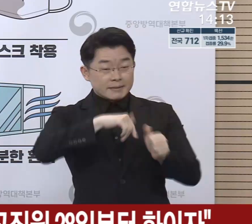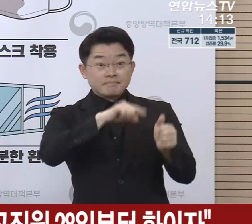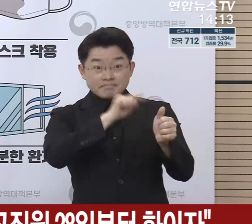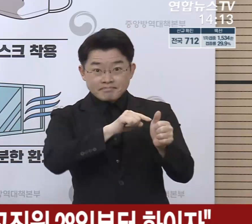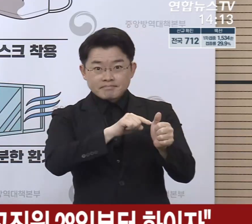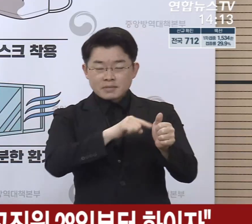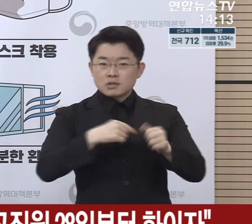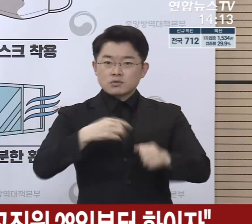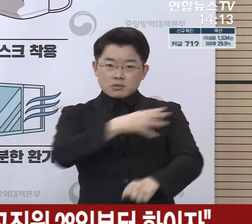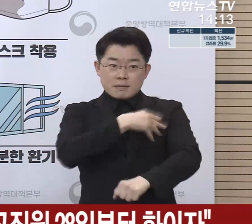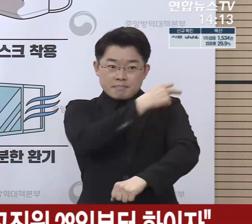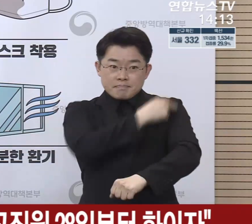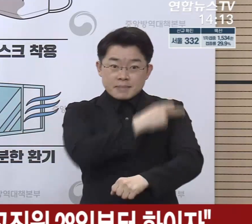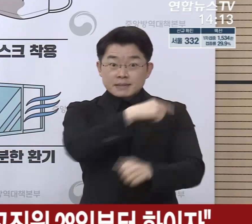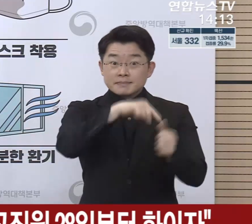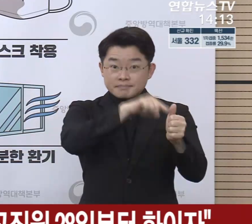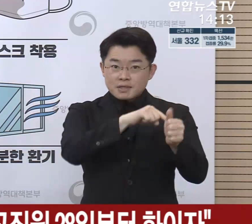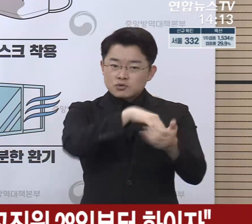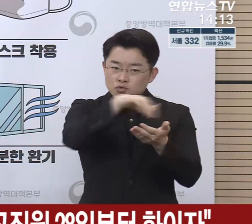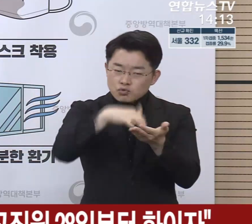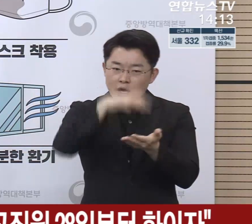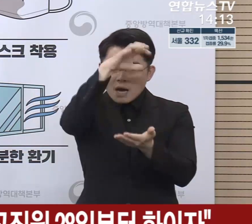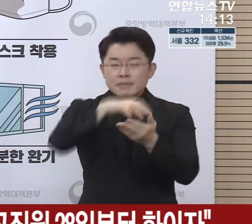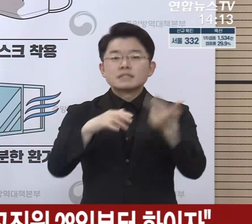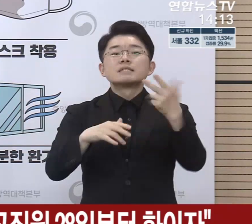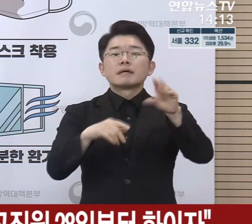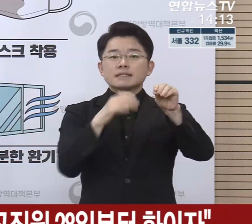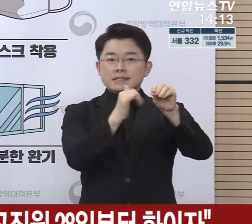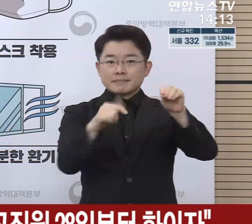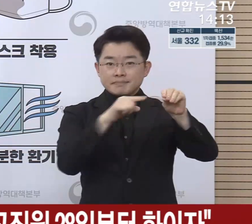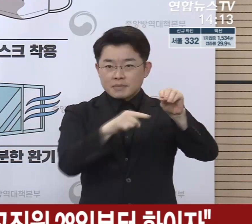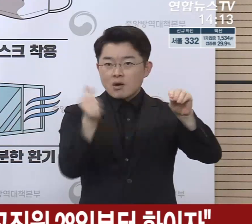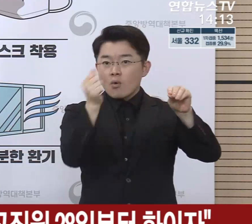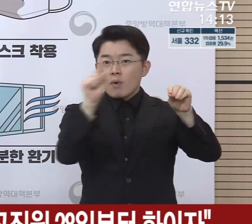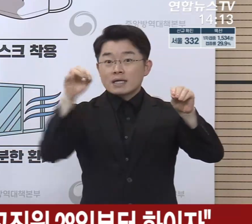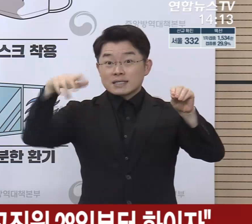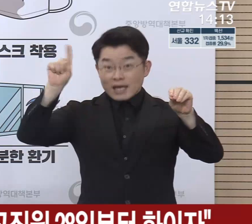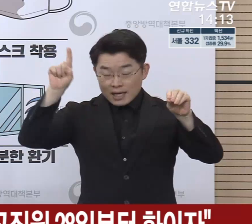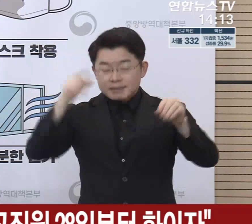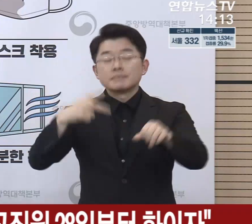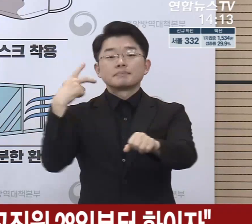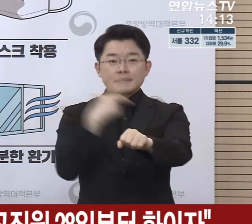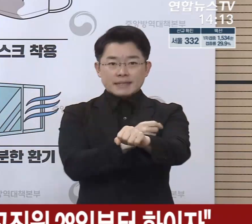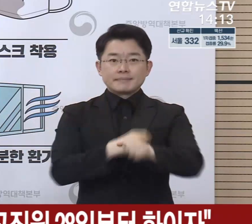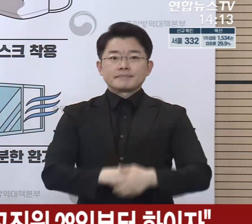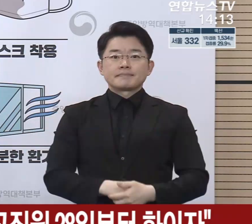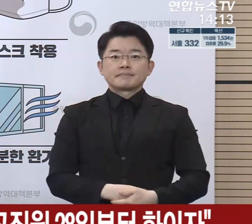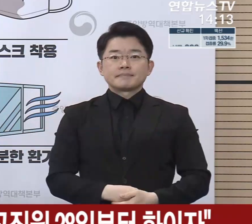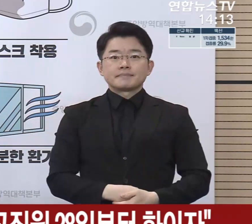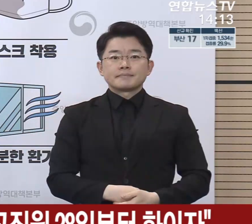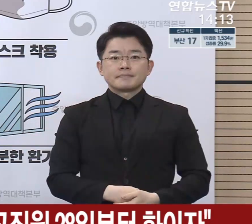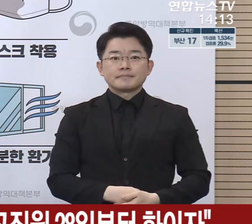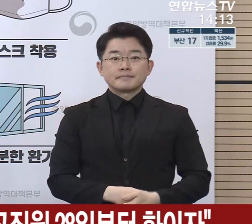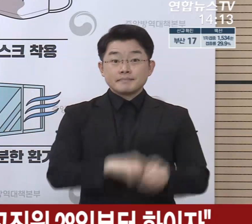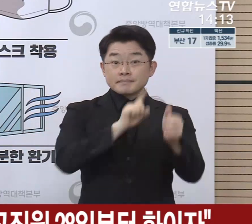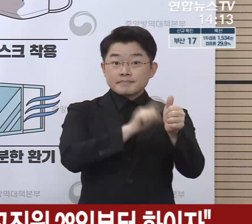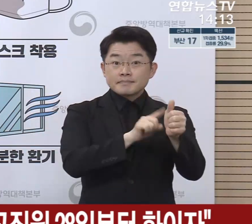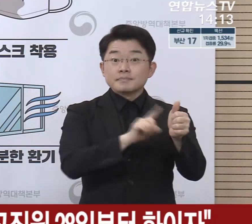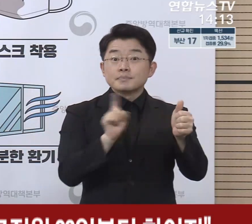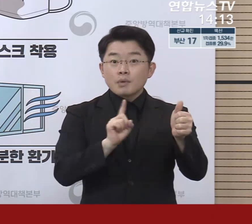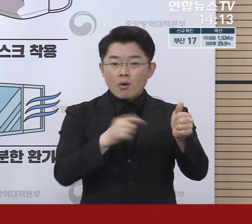그리고 부사관 후보생 등 약 7만 명에 대해서는 화이자 백신을 활용해서 접종할 예정이며